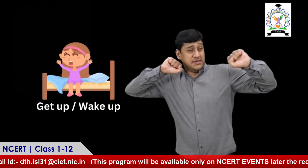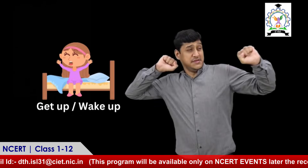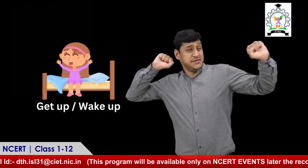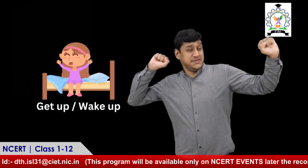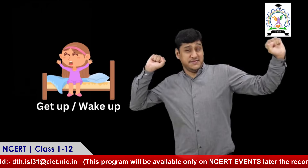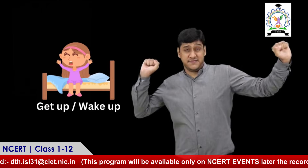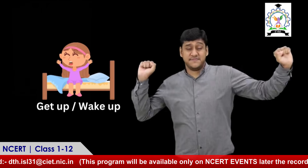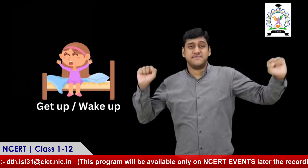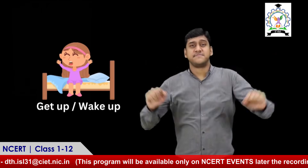उठना,